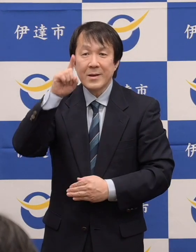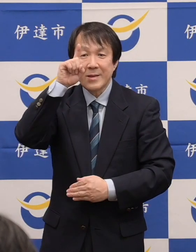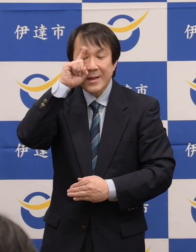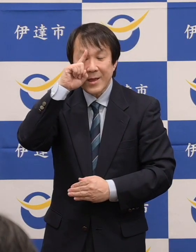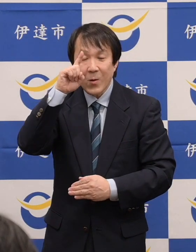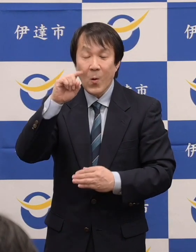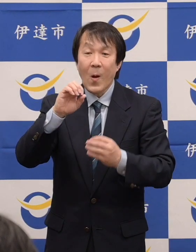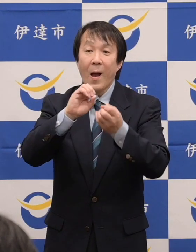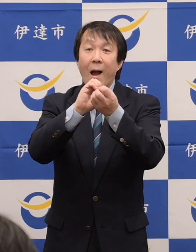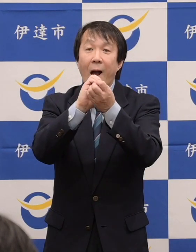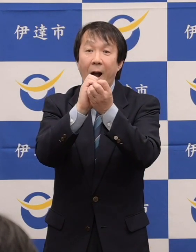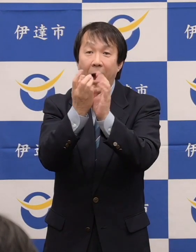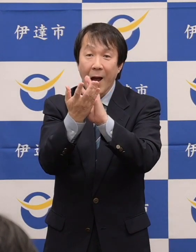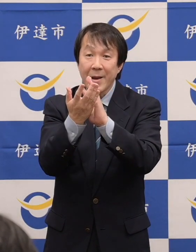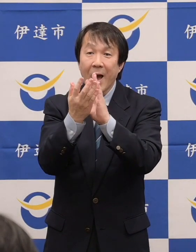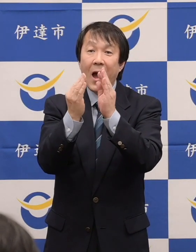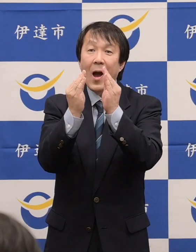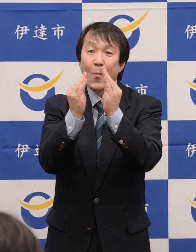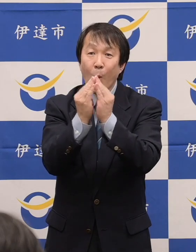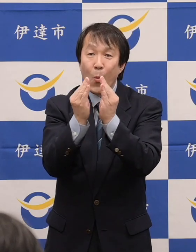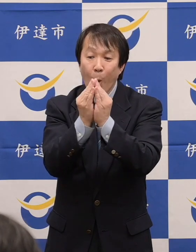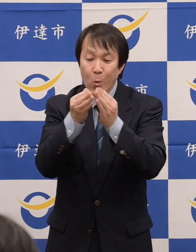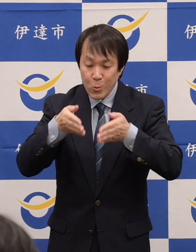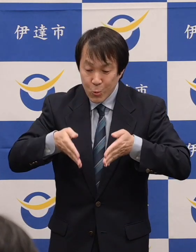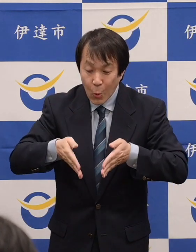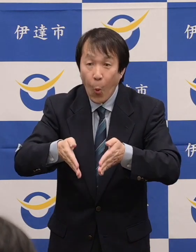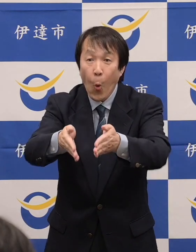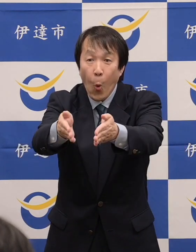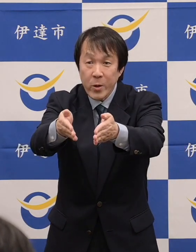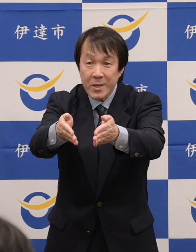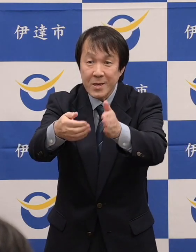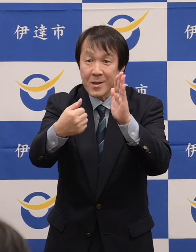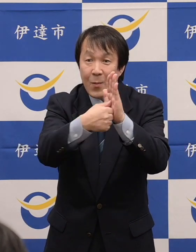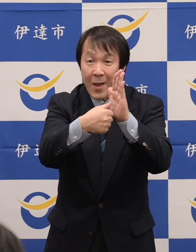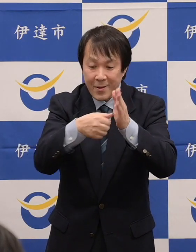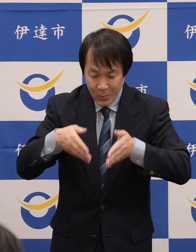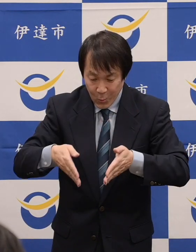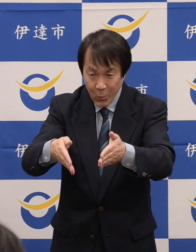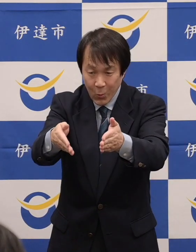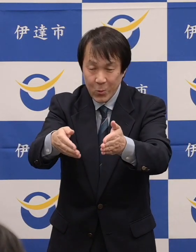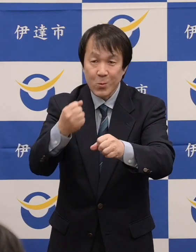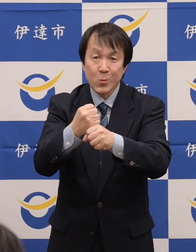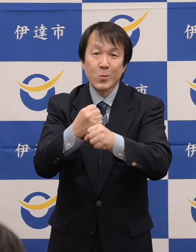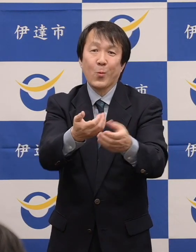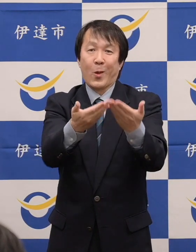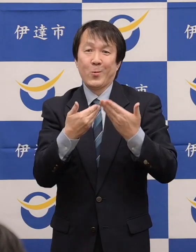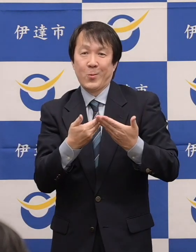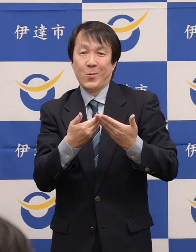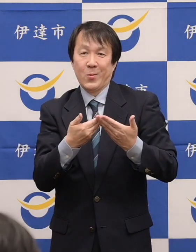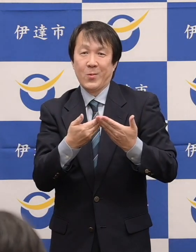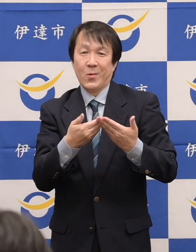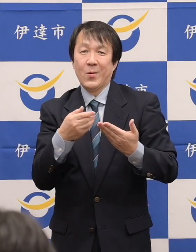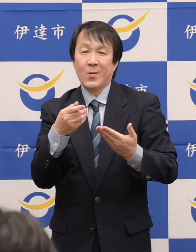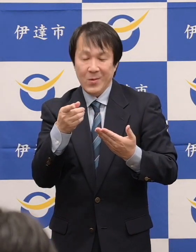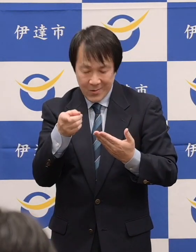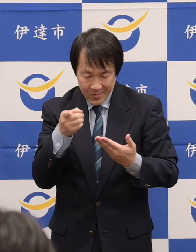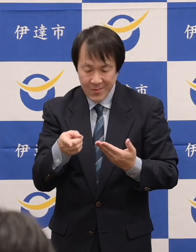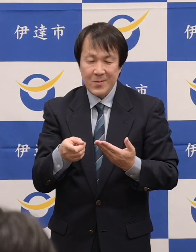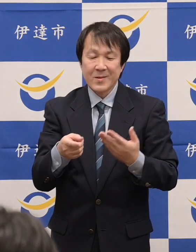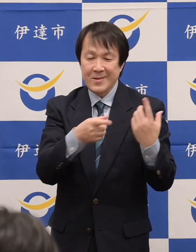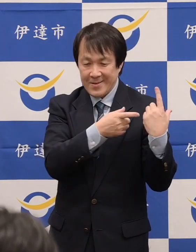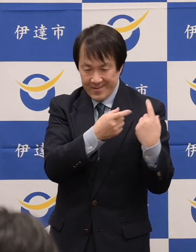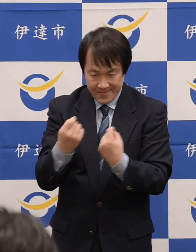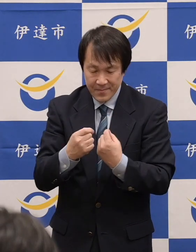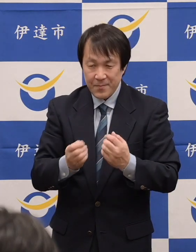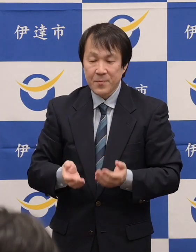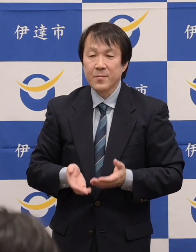花桃通りというのを作ってもらえるということですので、そこに見合うような数をしっかりお送りしたいなというふうに考え